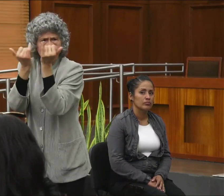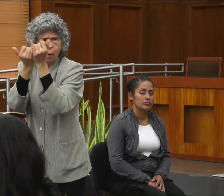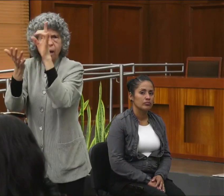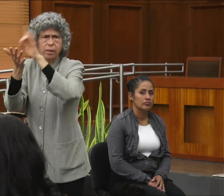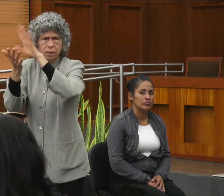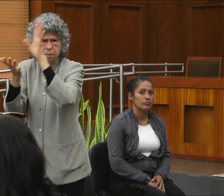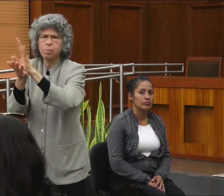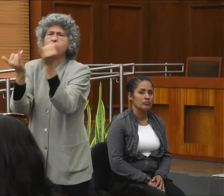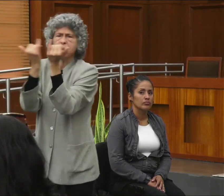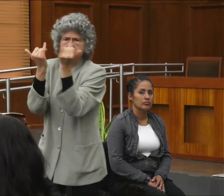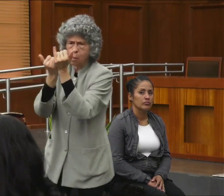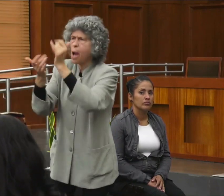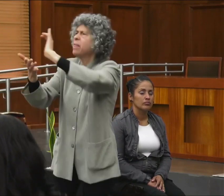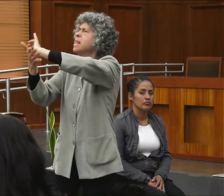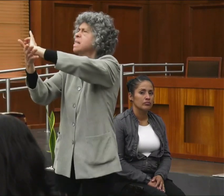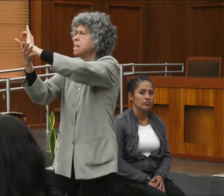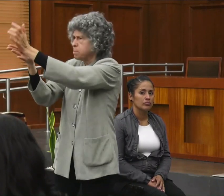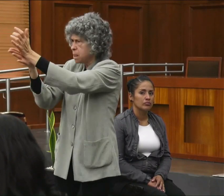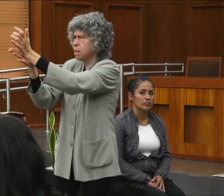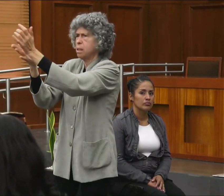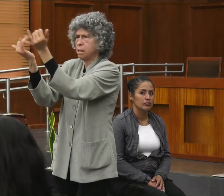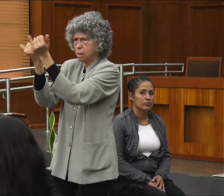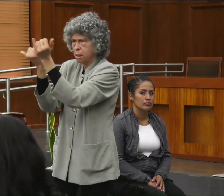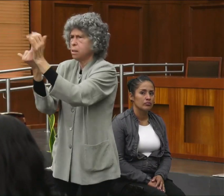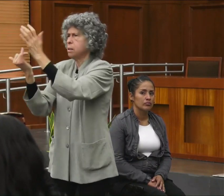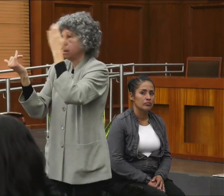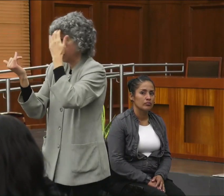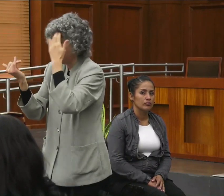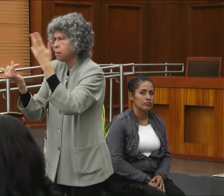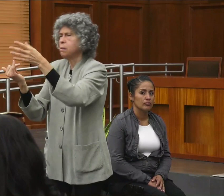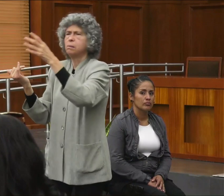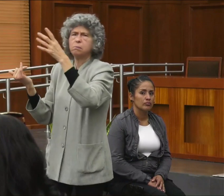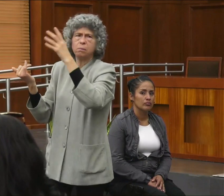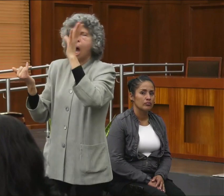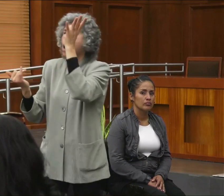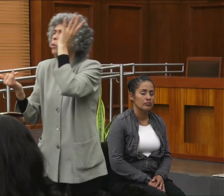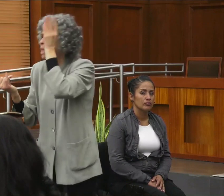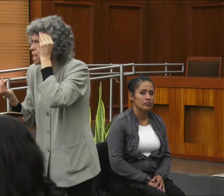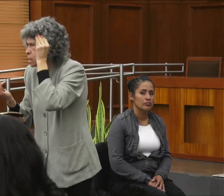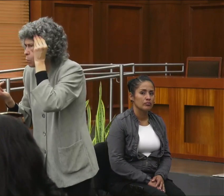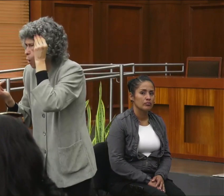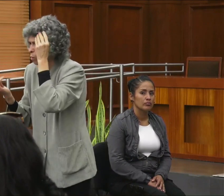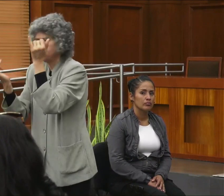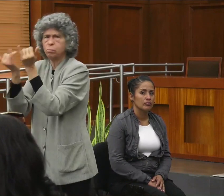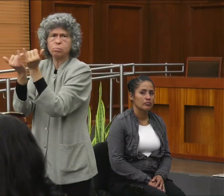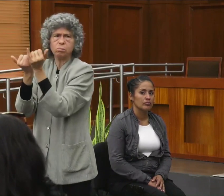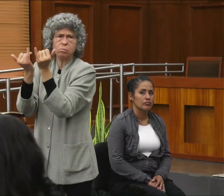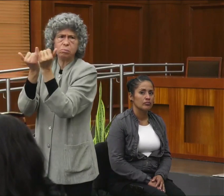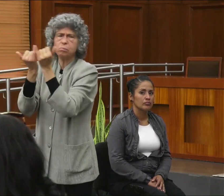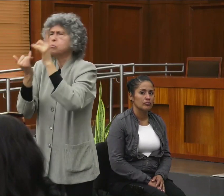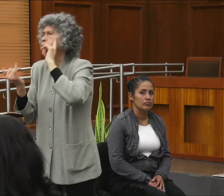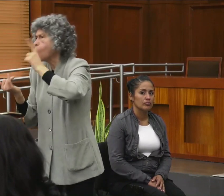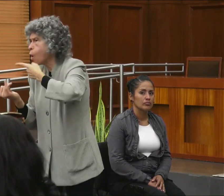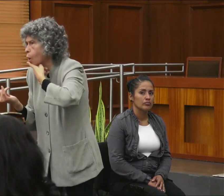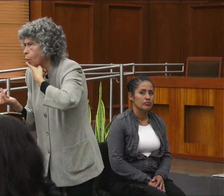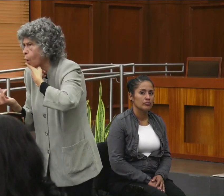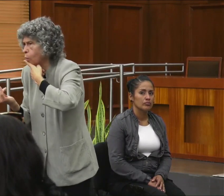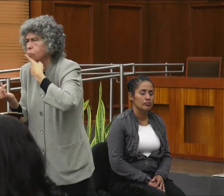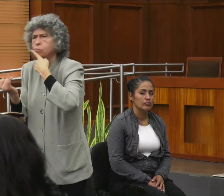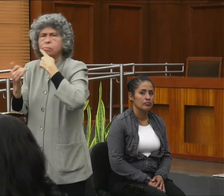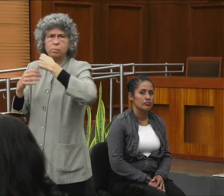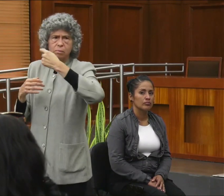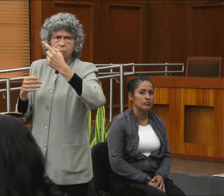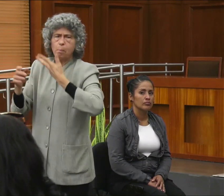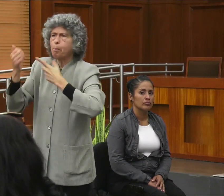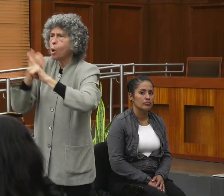Igual en las otras discapacidades pasa lo mismo, la discriminación, por ejemplo en el autismo, en